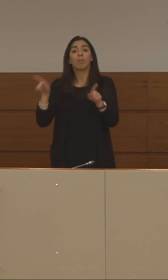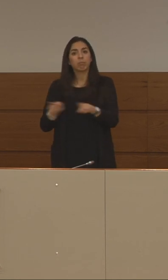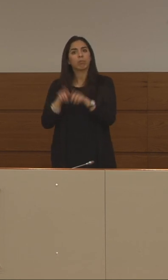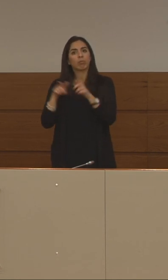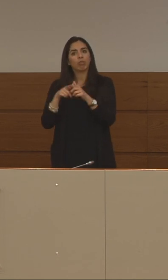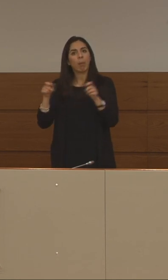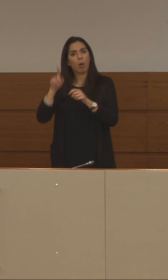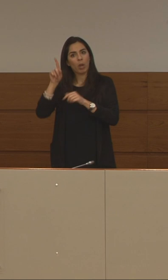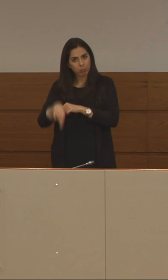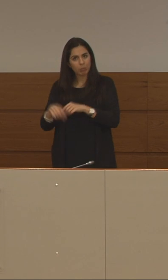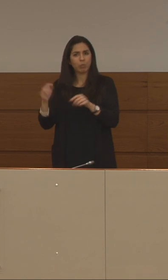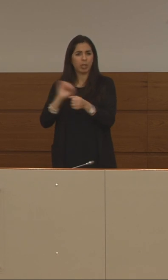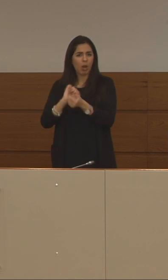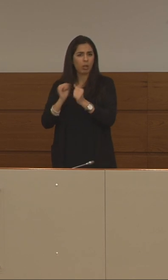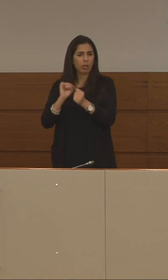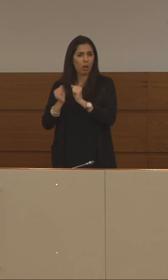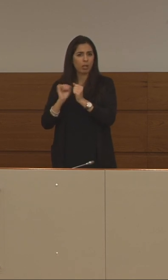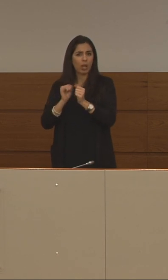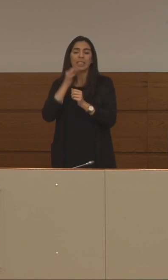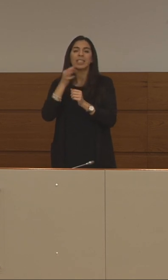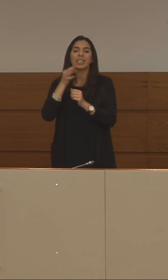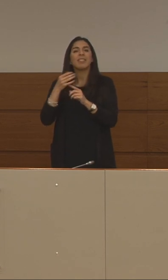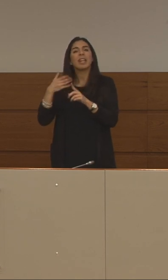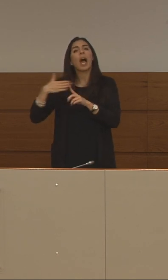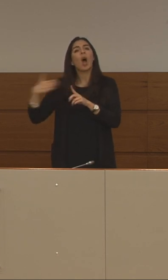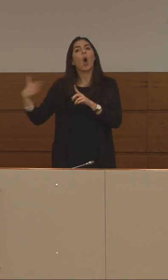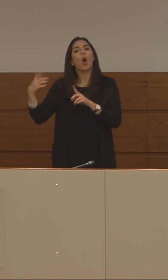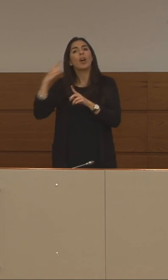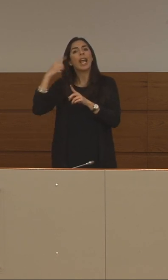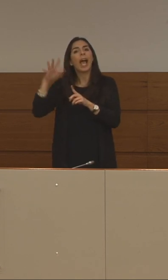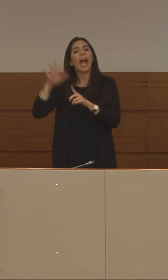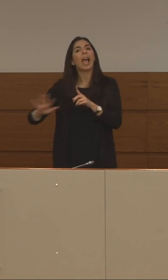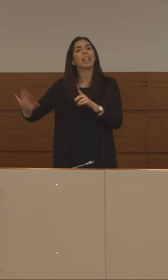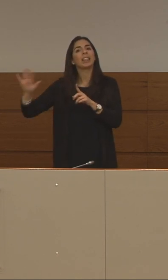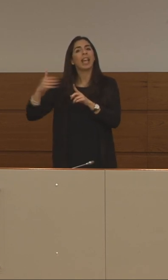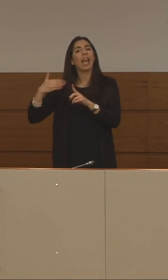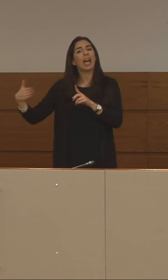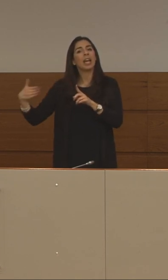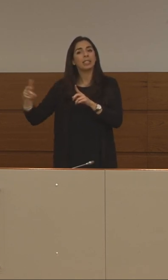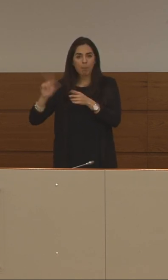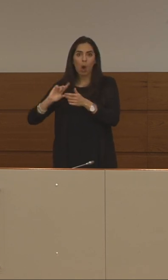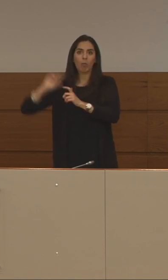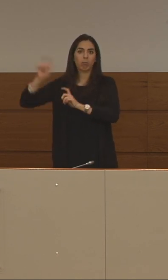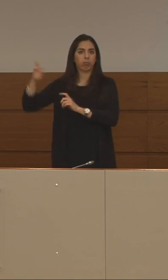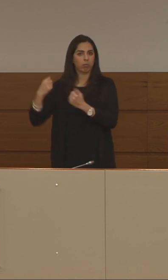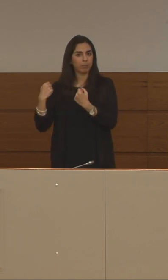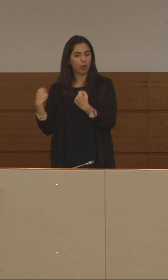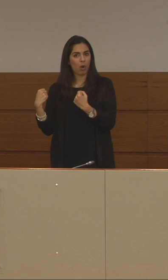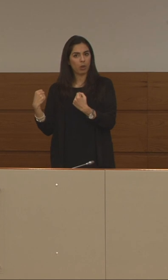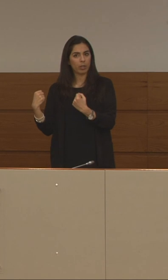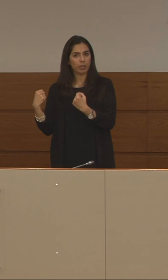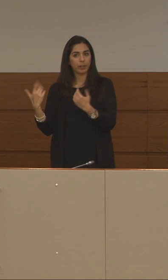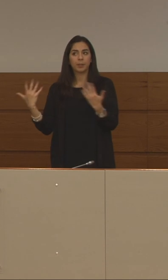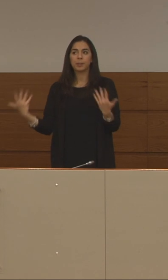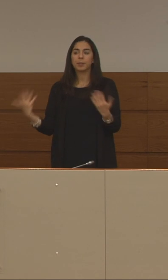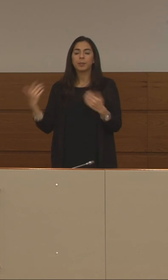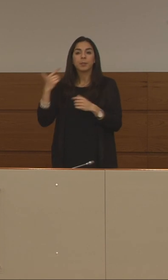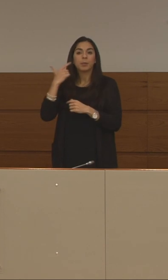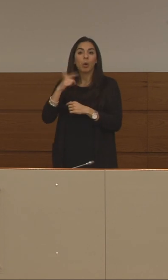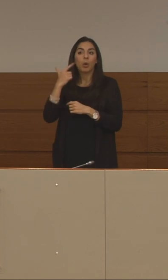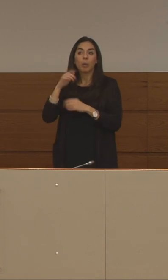diciamo che in estremo oriente la reazione è stata abbastanza abbastanza dura purtroppo la situazione è sfuggita di mano